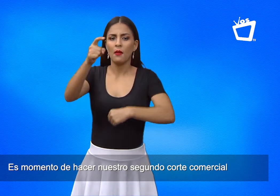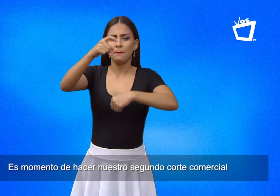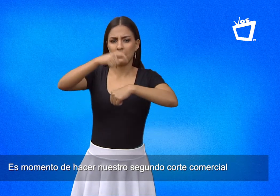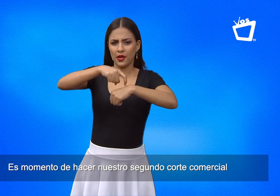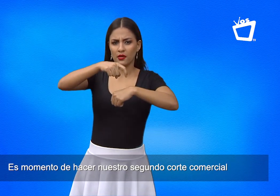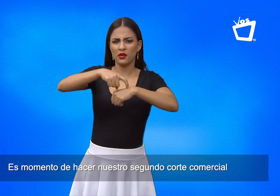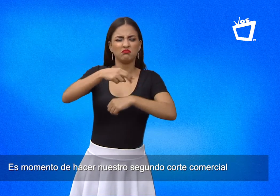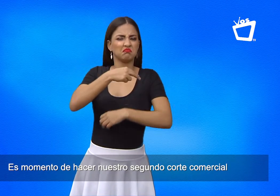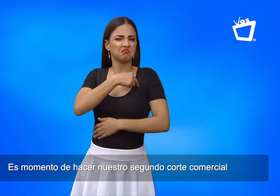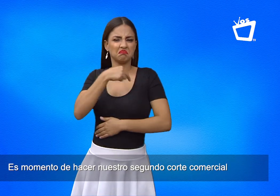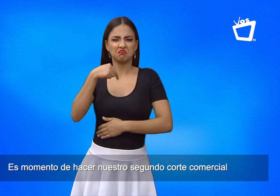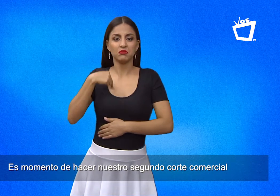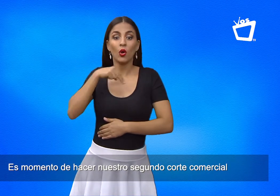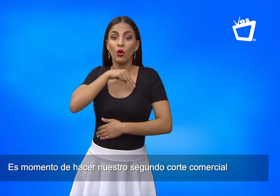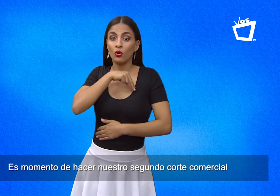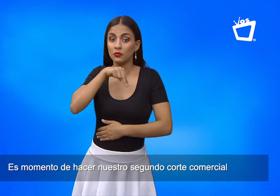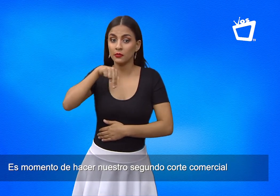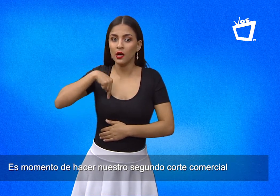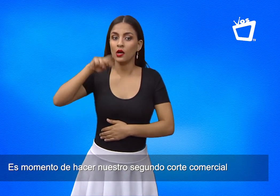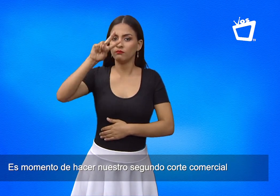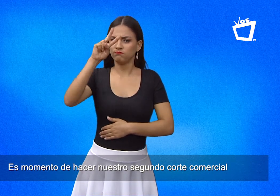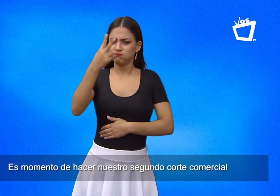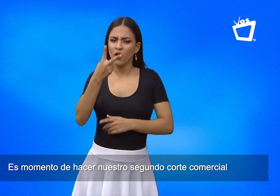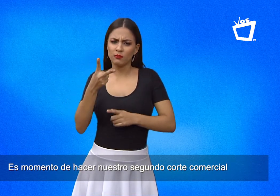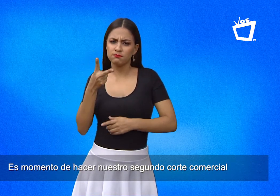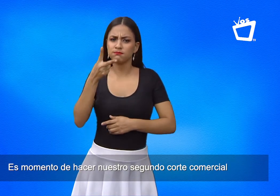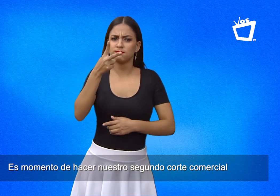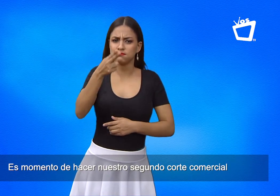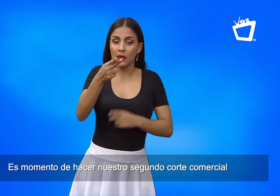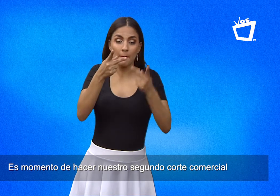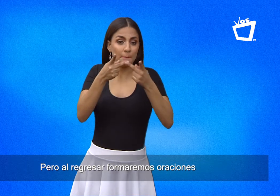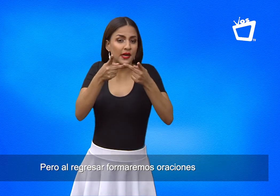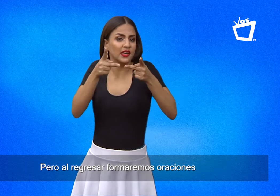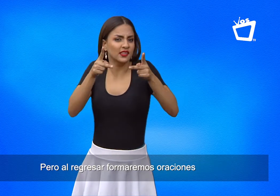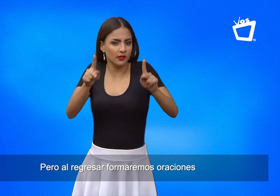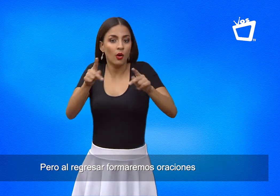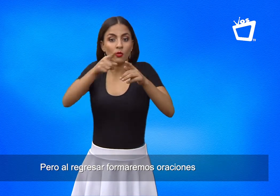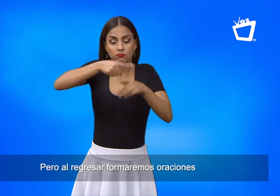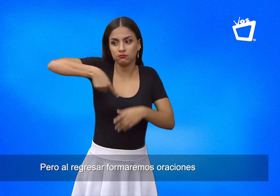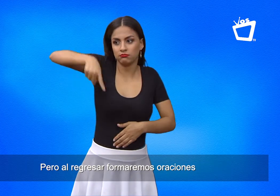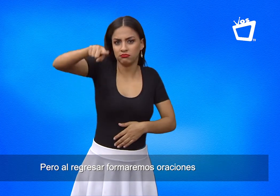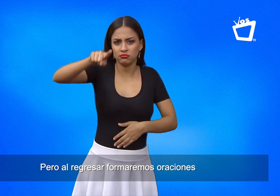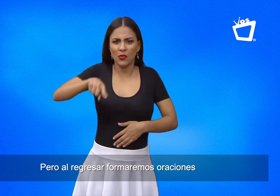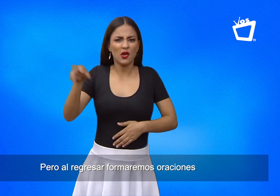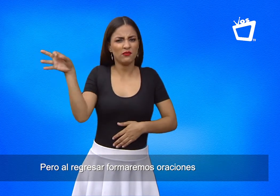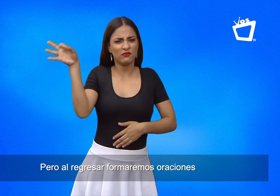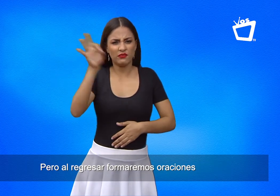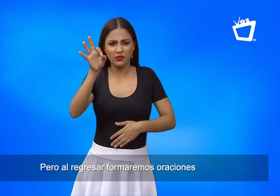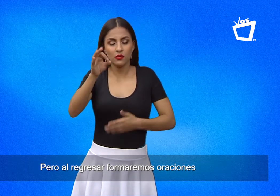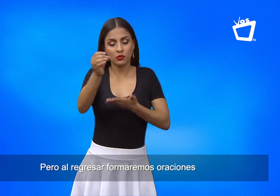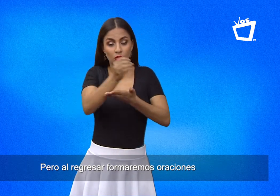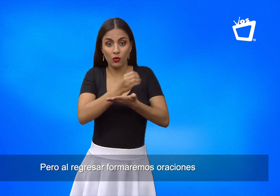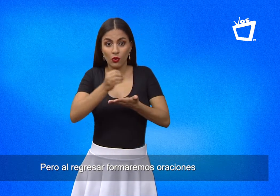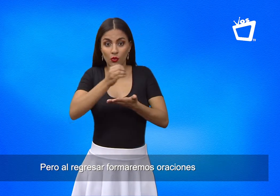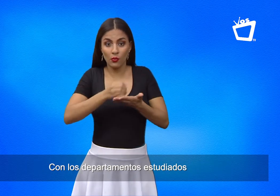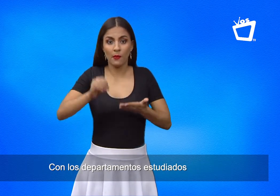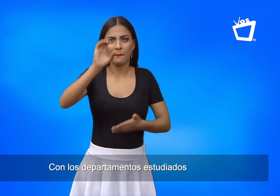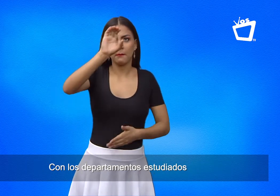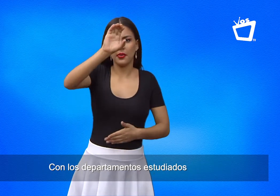Es momento de hacer nuestro segundo corte comercial. Pero al regresar, formaremos oraciones con los